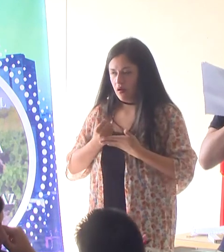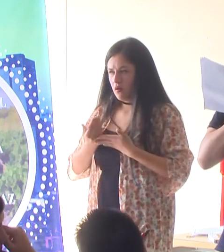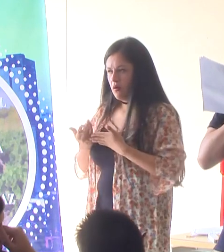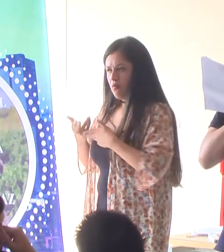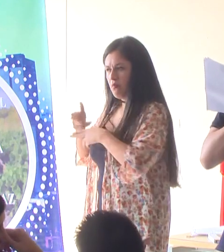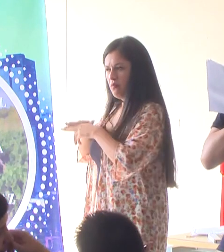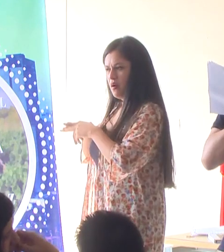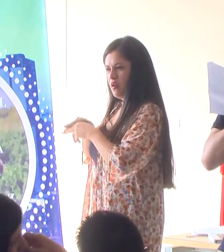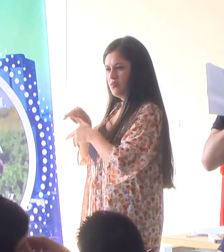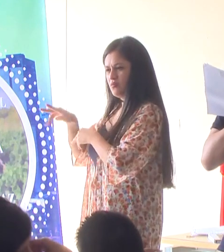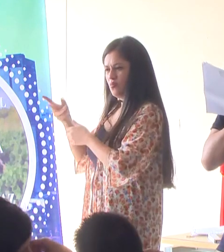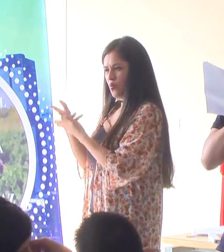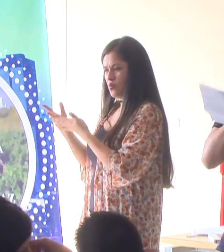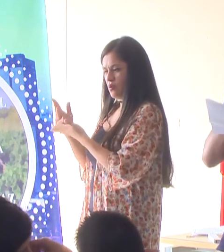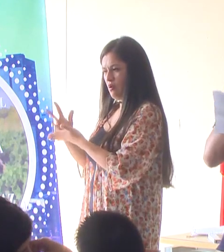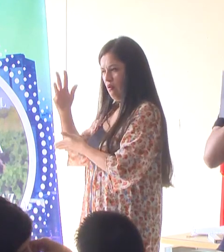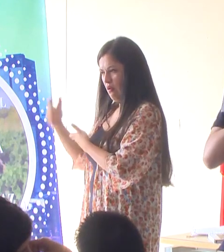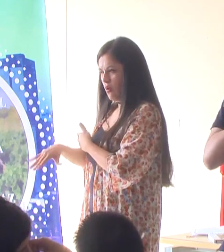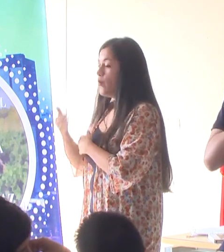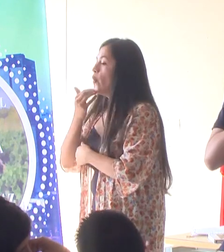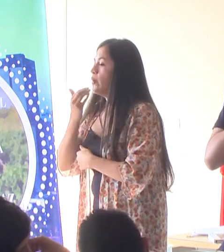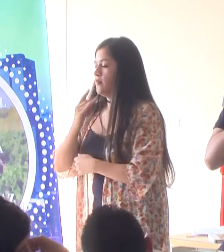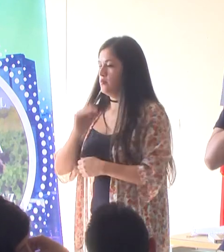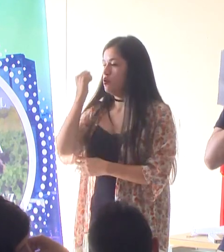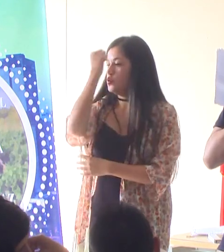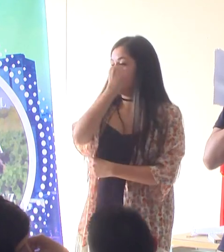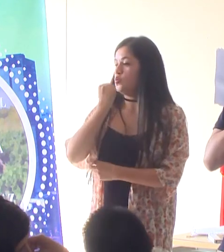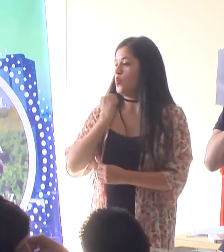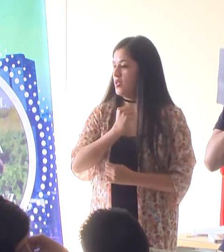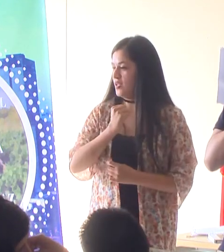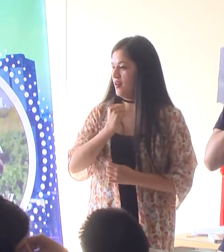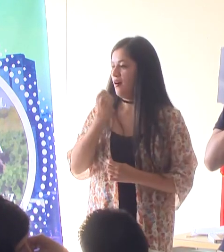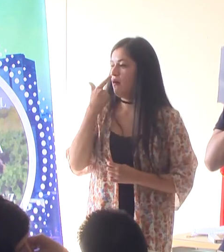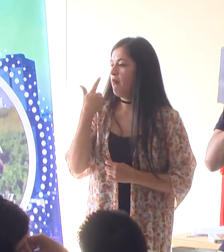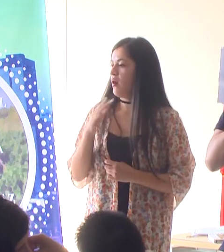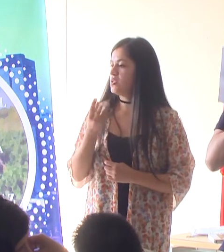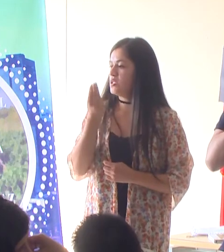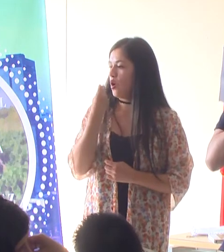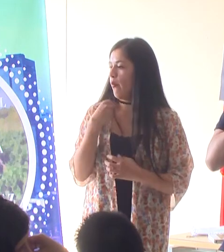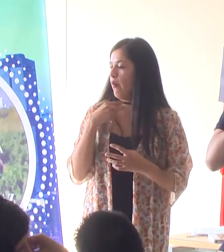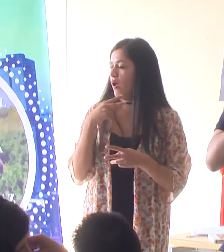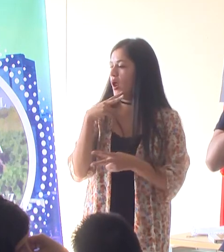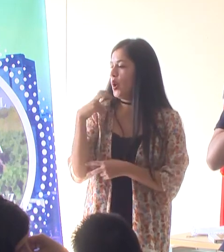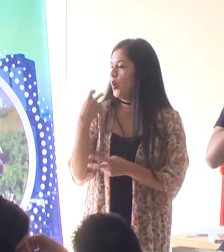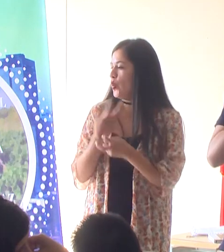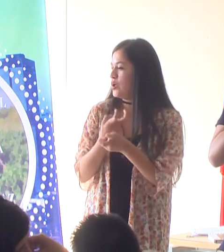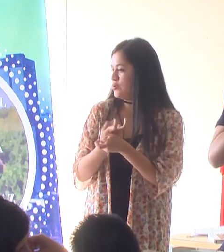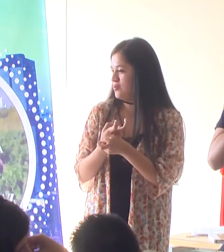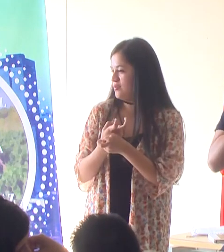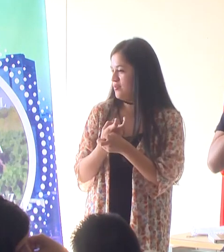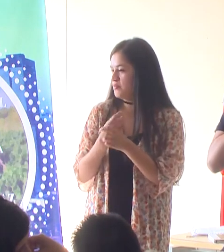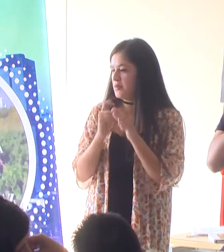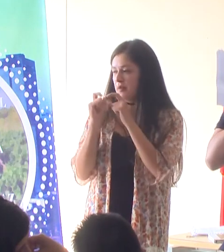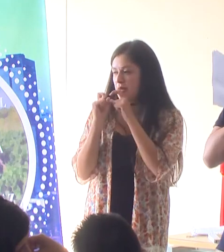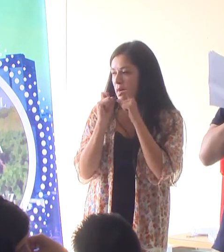en pocas palabras su hacha pela el hueso del deterioro ambiental que genera directamente su gran vecino que le gusta